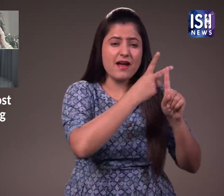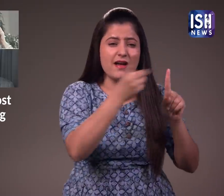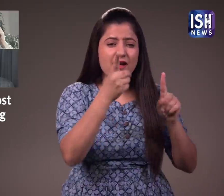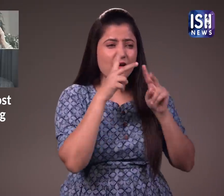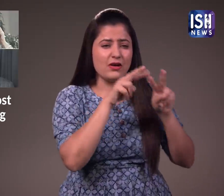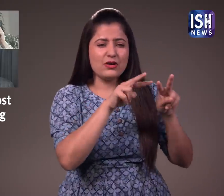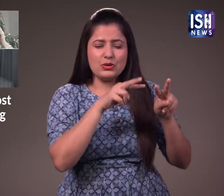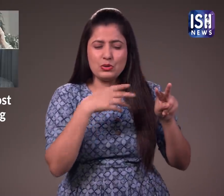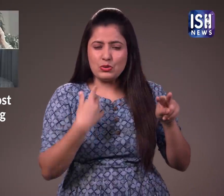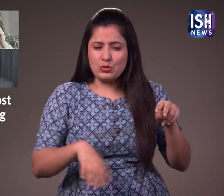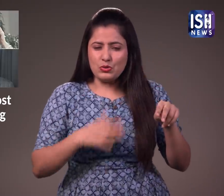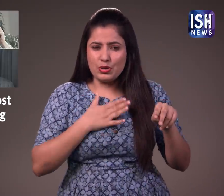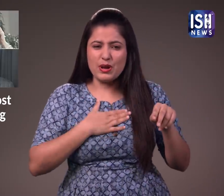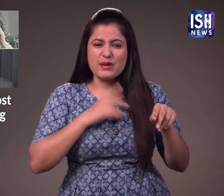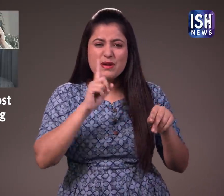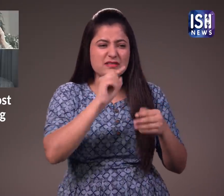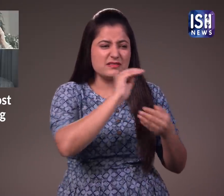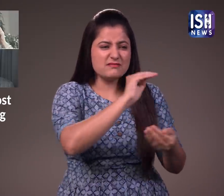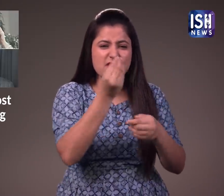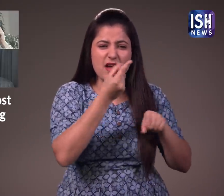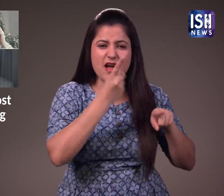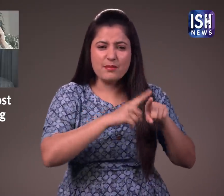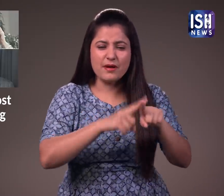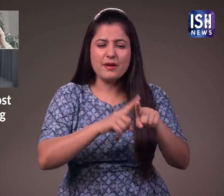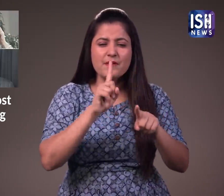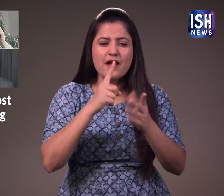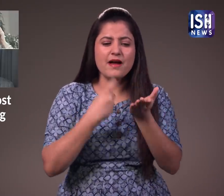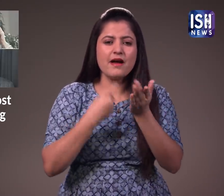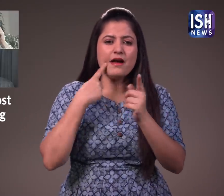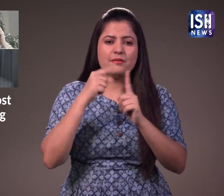रासुदियों से पीड़त हैं उनके सभी बच्चों को शान्दी मिलें